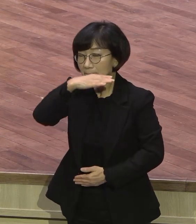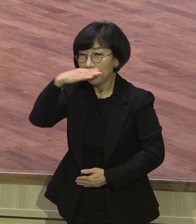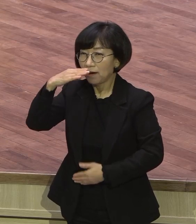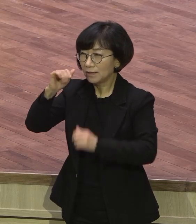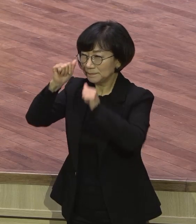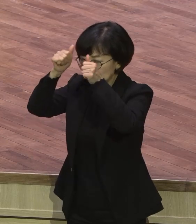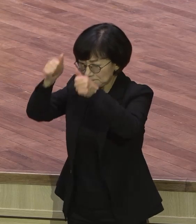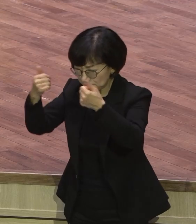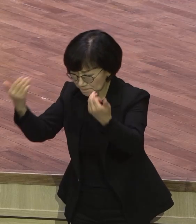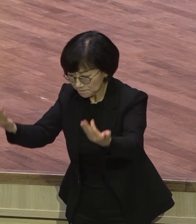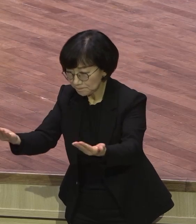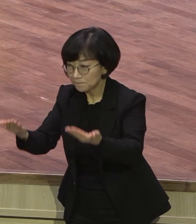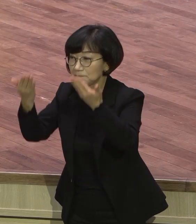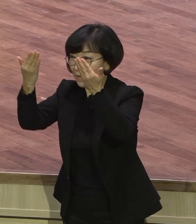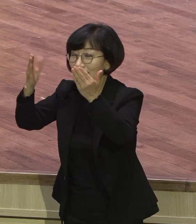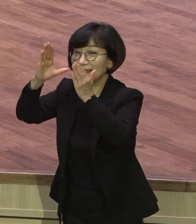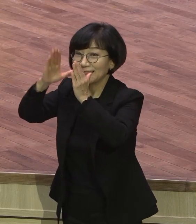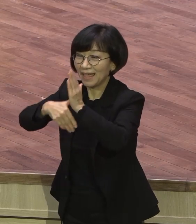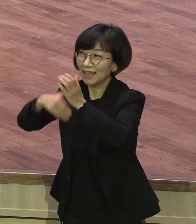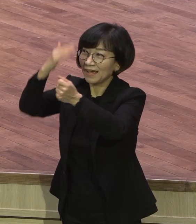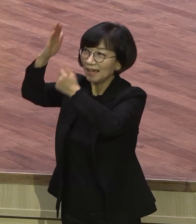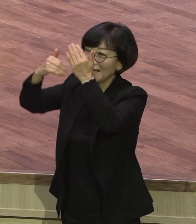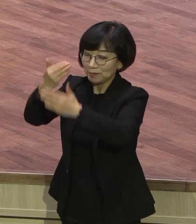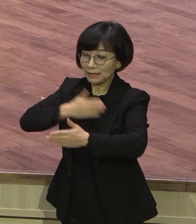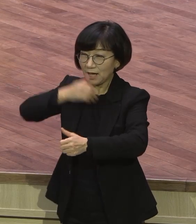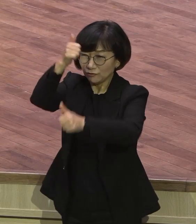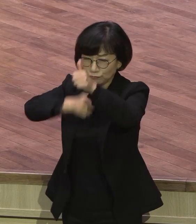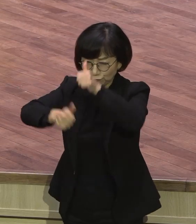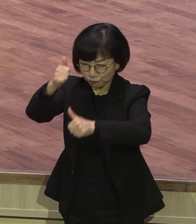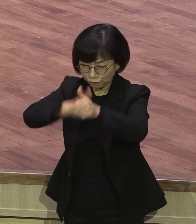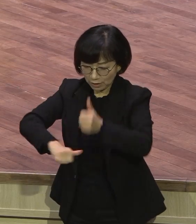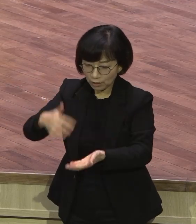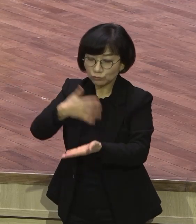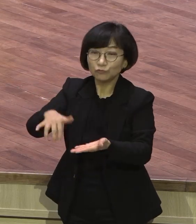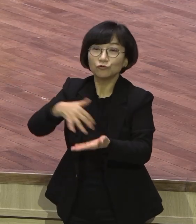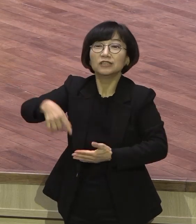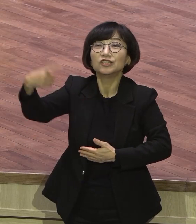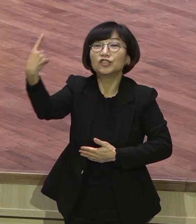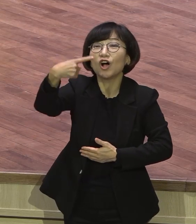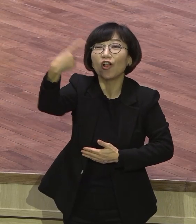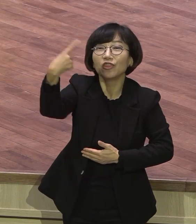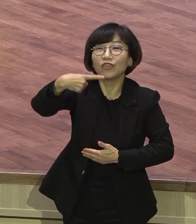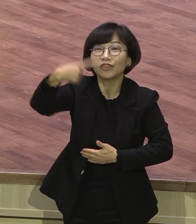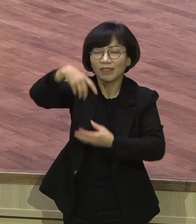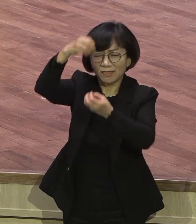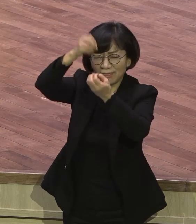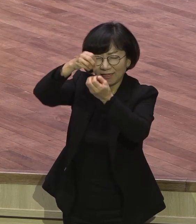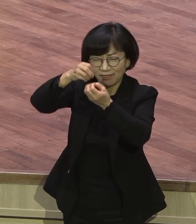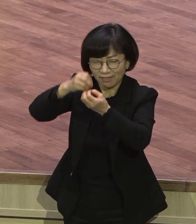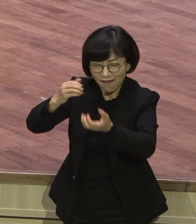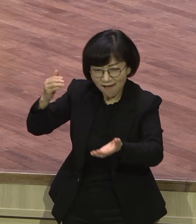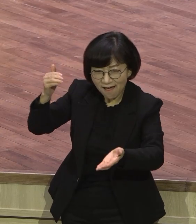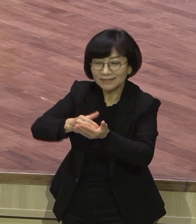천대까지 은혜배가 벌어주신다. 천대까지 자자손손이 오늘 읽을